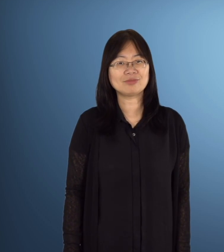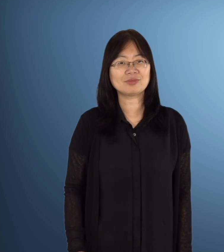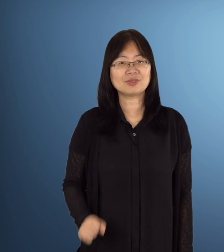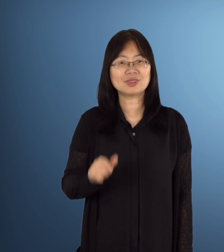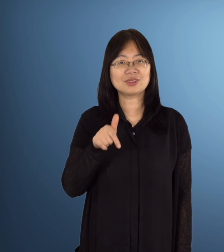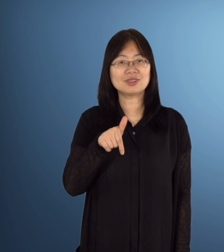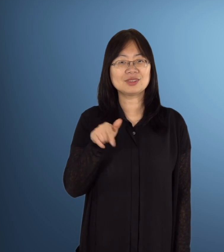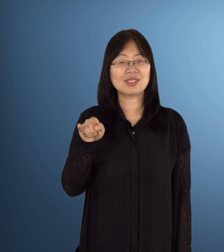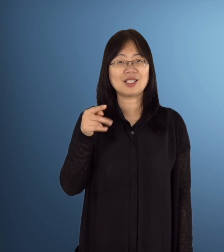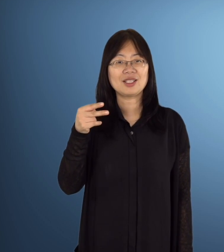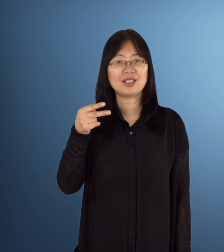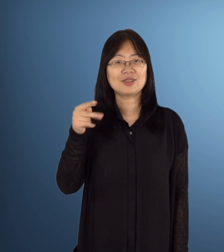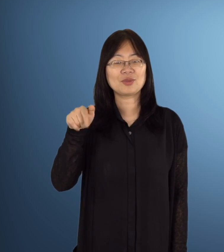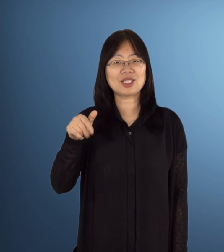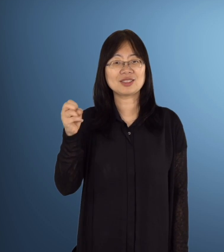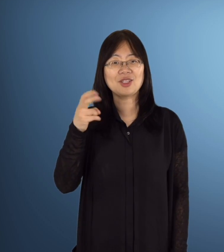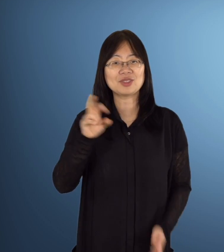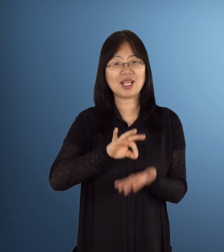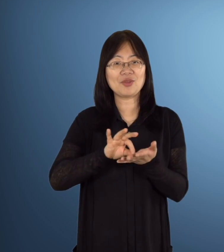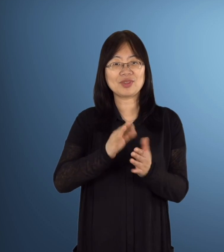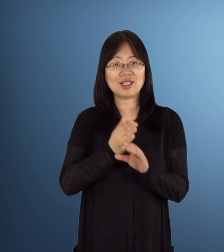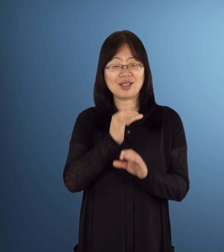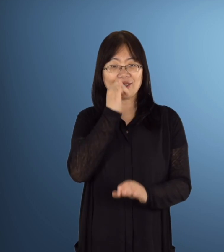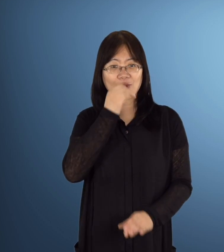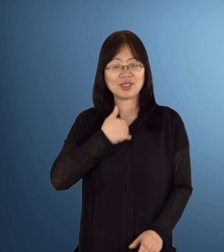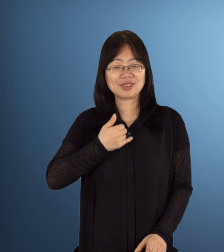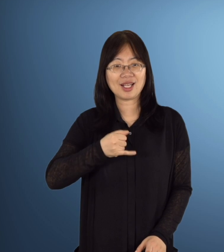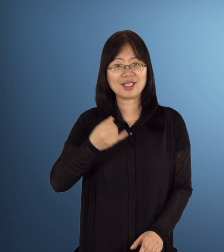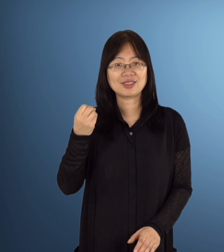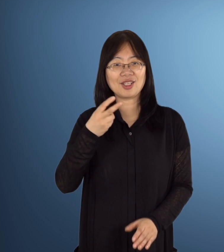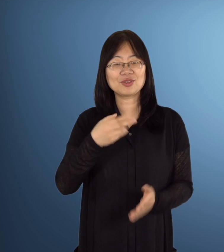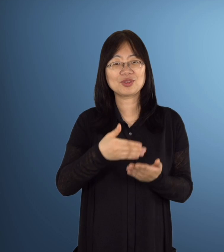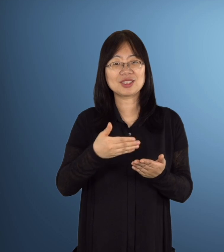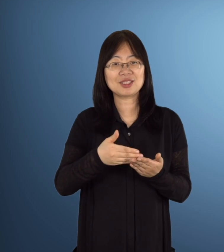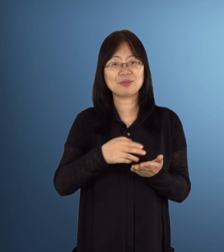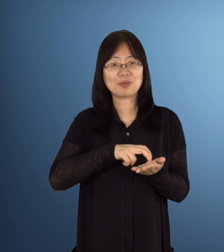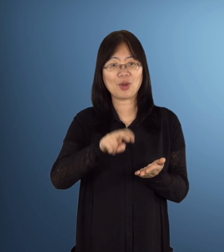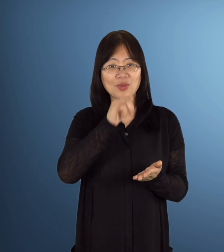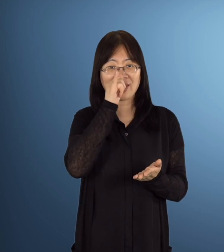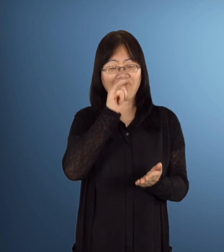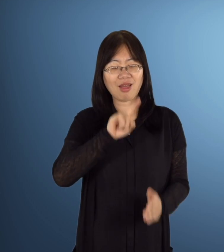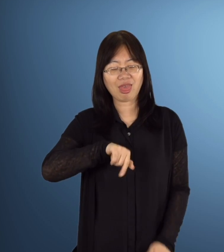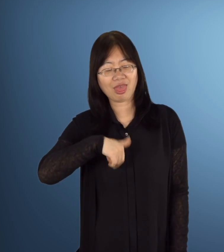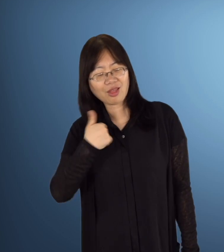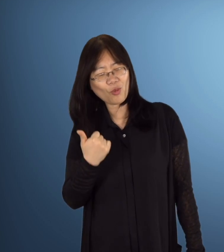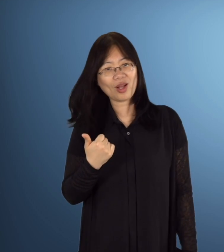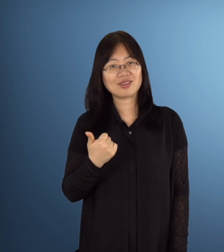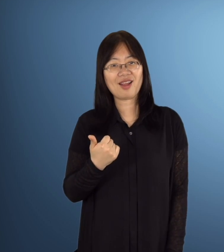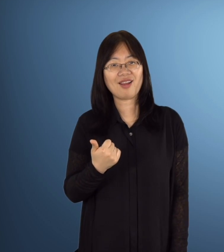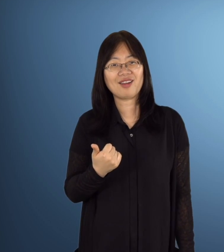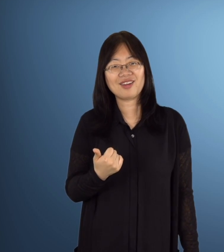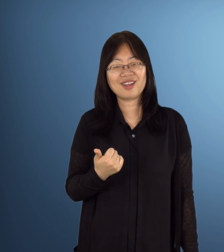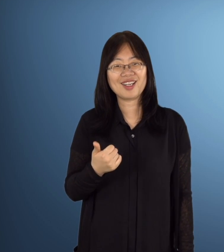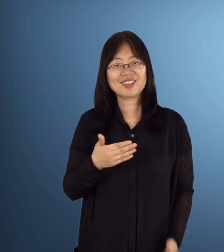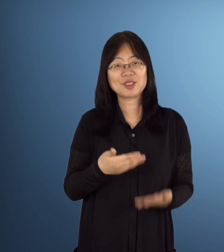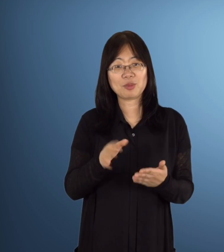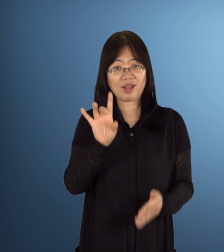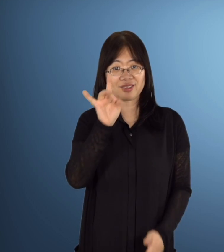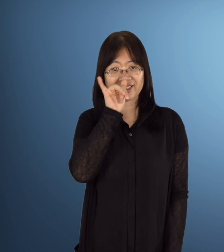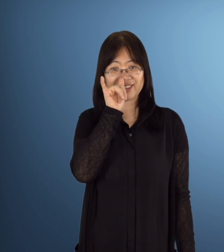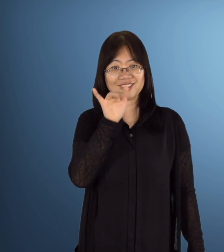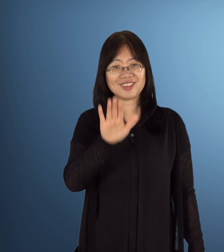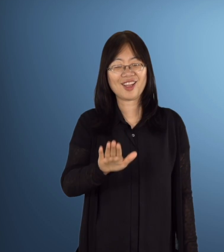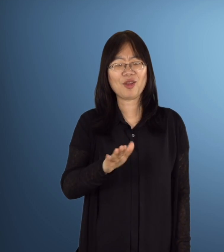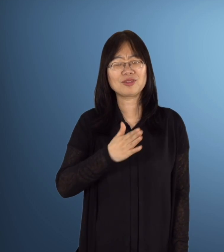깨똑에 자주 쓰는 그림들 있잖아요. 그 그림 중 우리 딸내미가 자주 보내는 그림 중에 꼴까닥 이런 그림이 하나 있어요. 예?